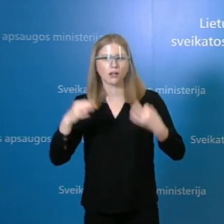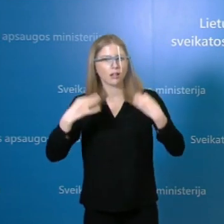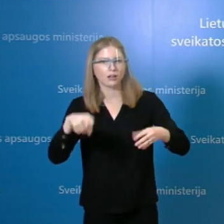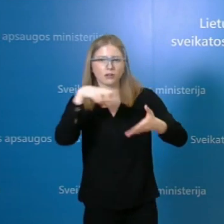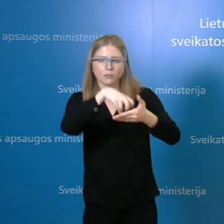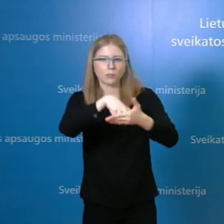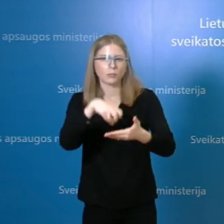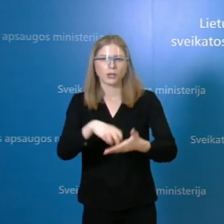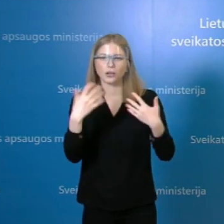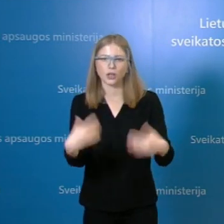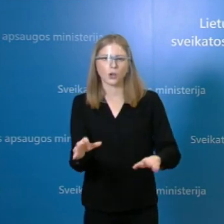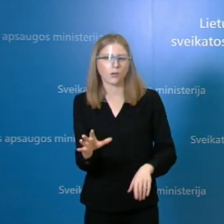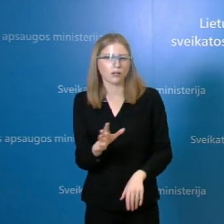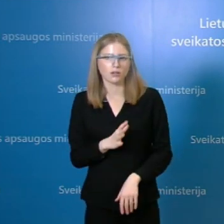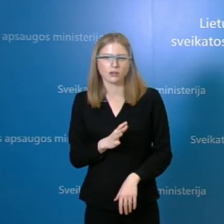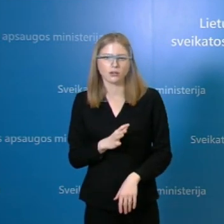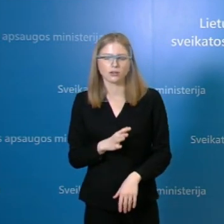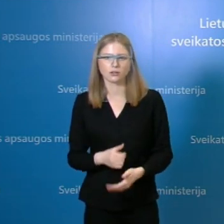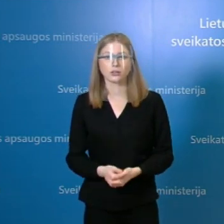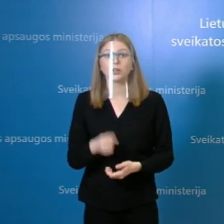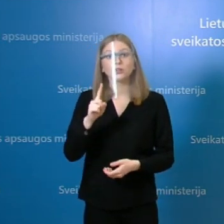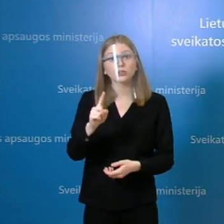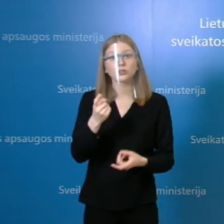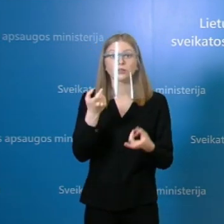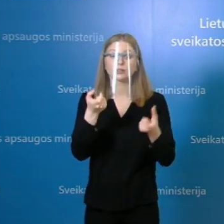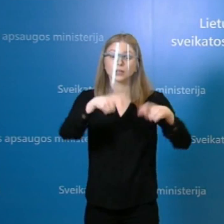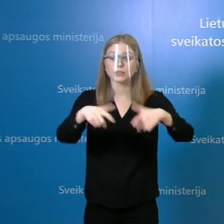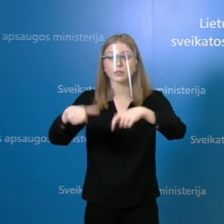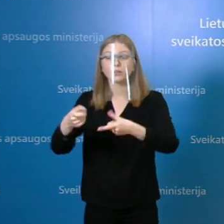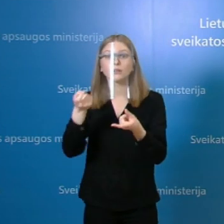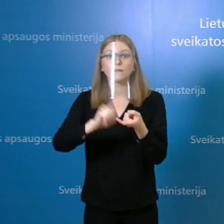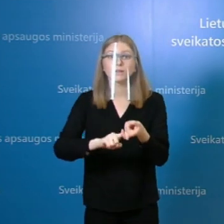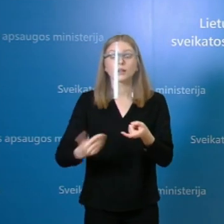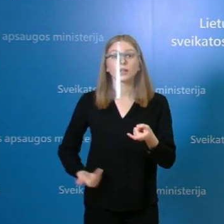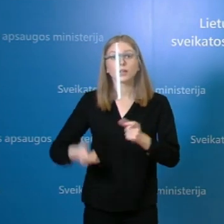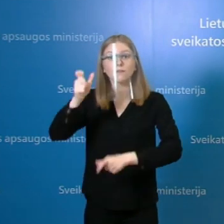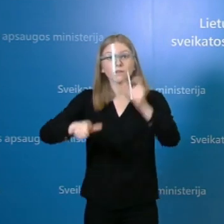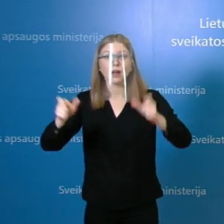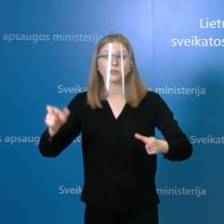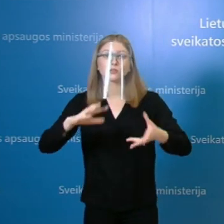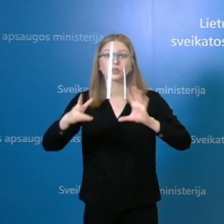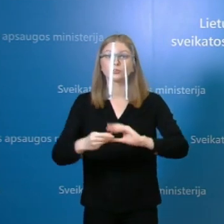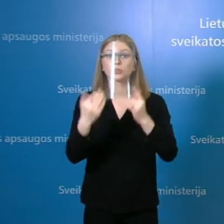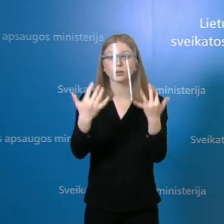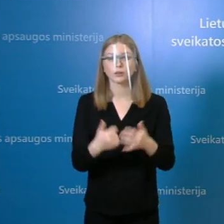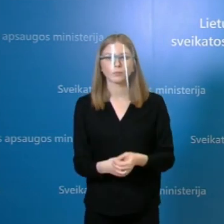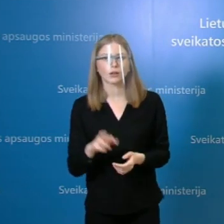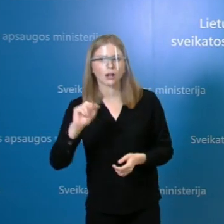esančių na, maždaug gyventojų skaičių, kiek tų tyriamųjų galėtų būti. Ramūnai, dar būtų